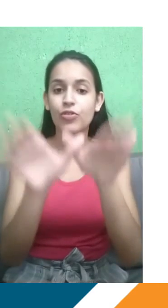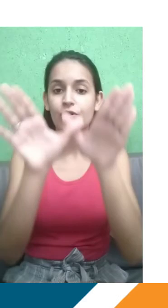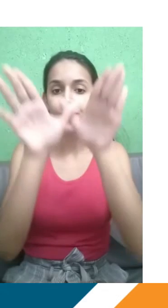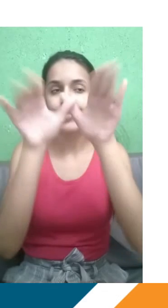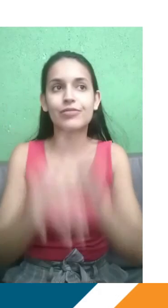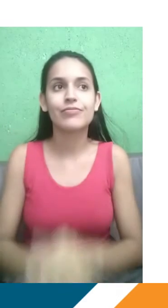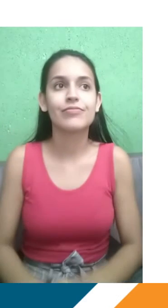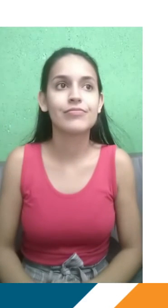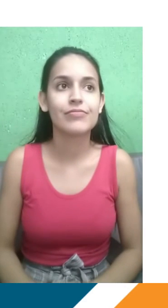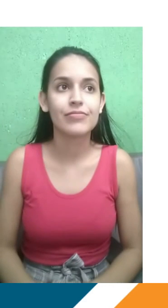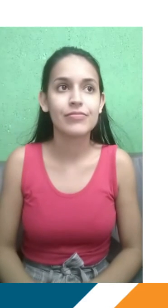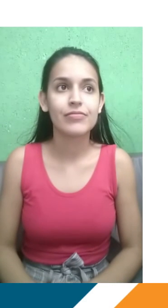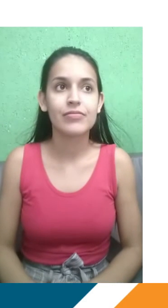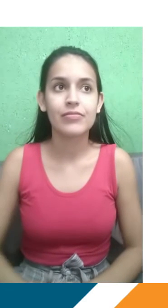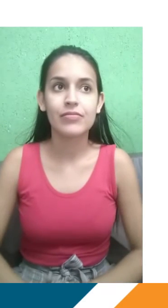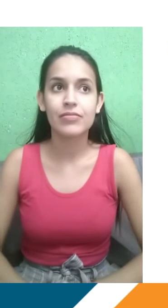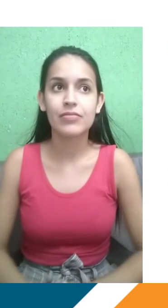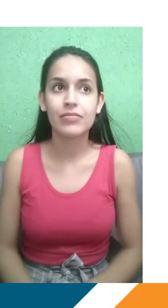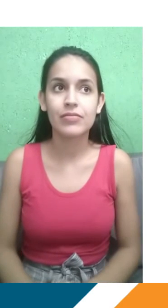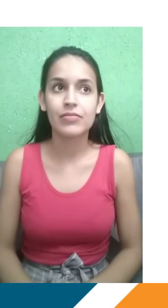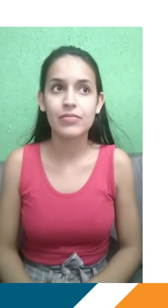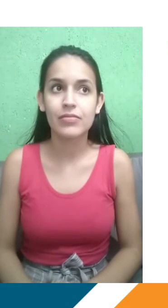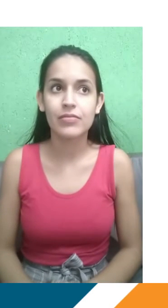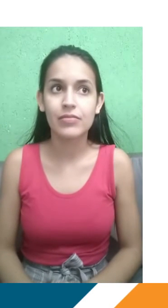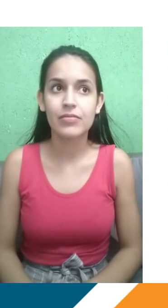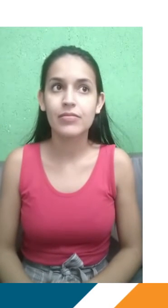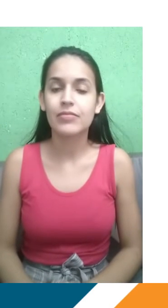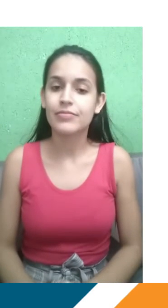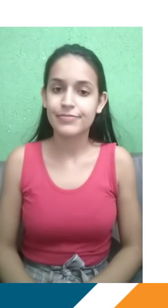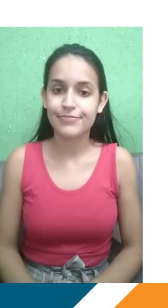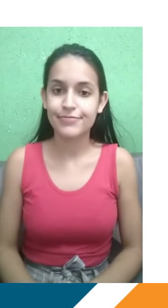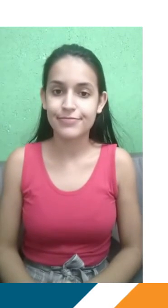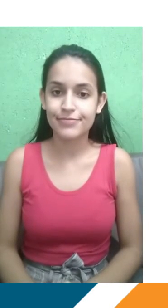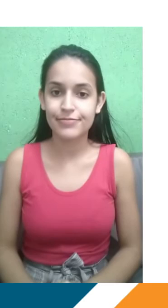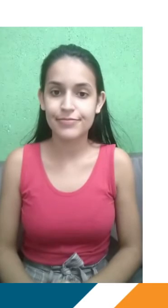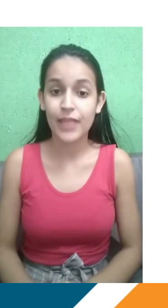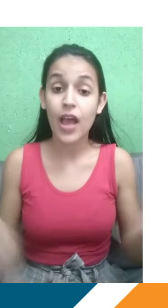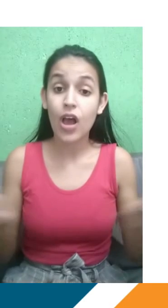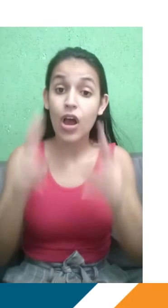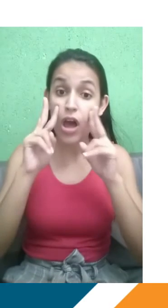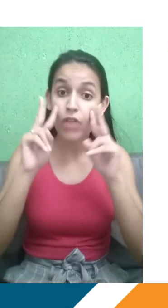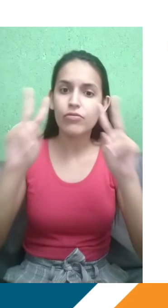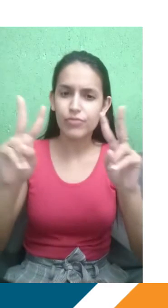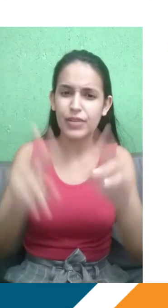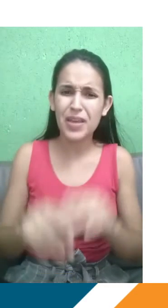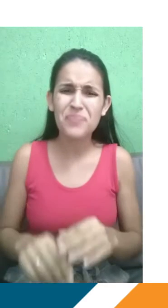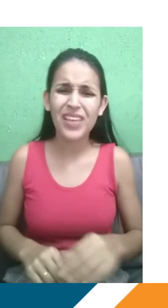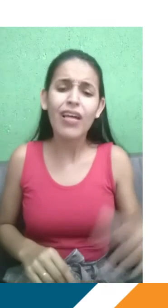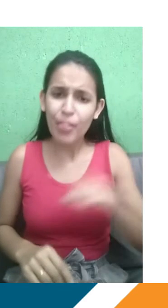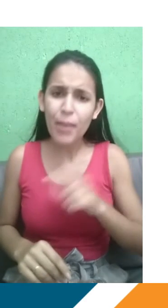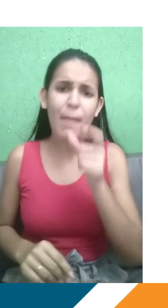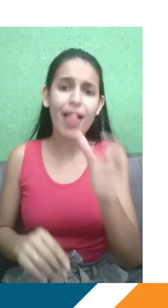conjunto de princípios ou regras gerais que alteram a pronúncia, a morfologia, a sintaxe ou